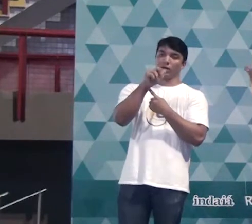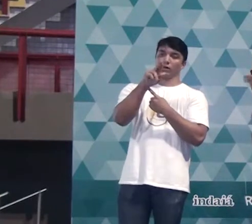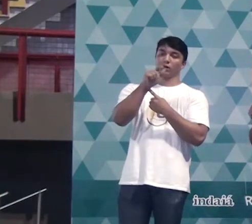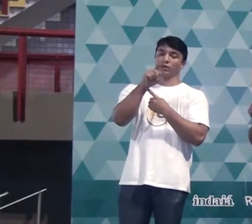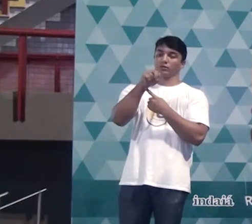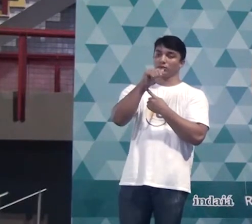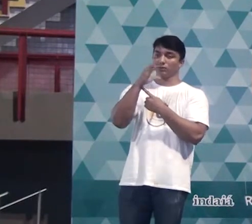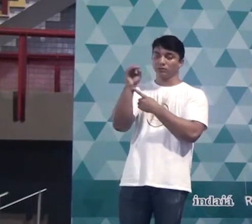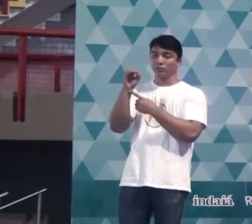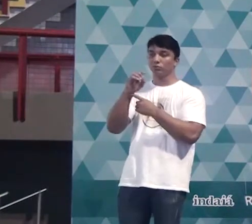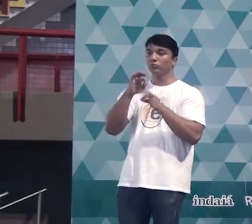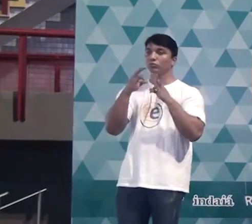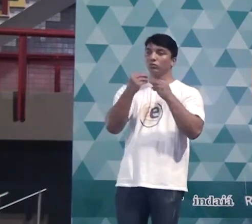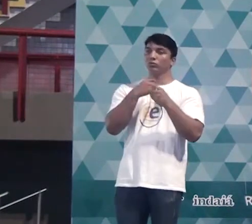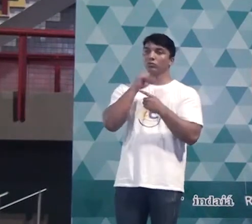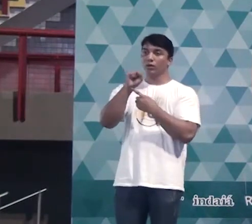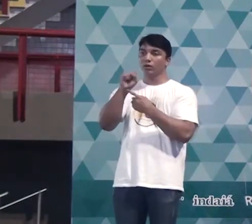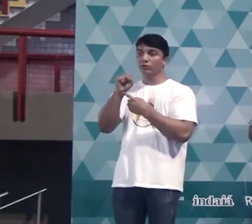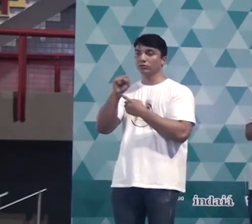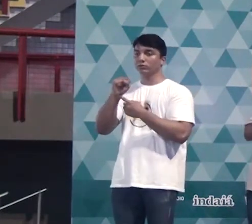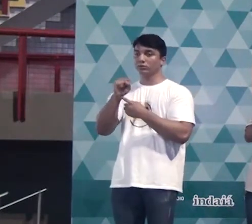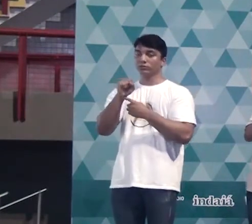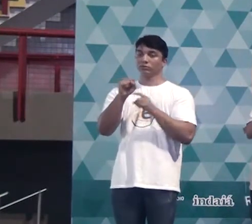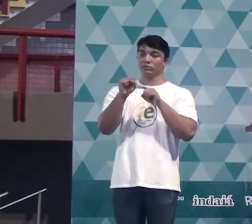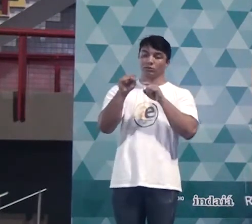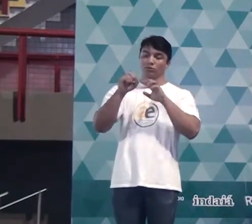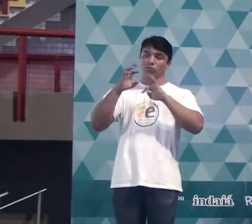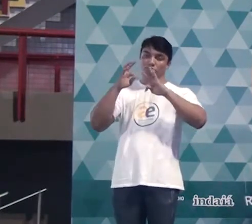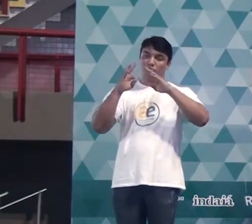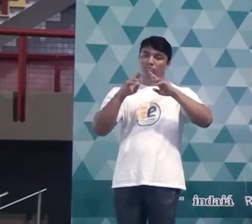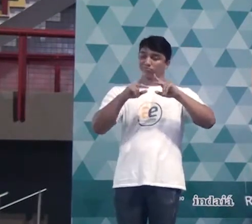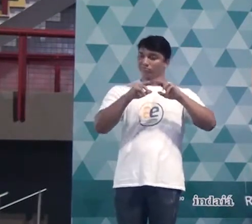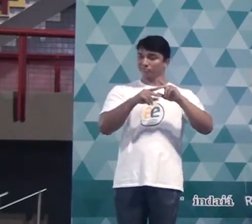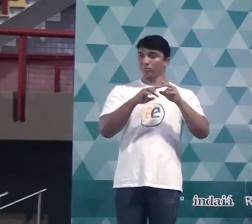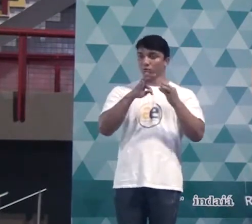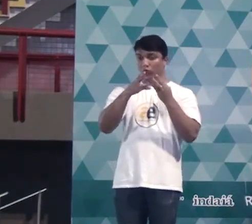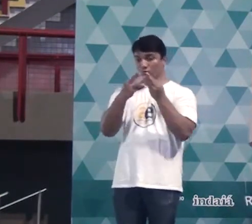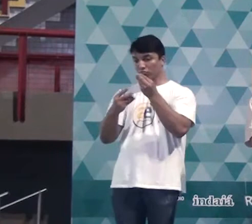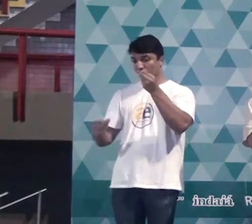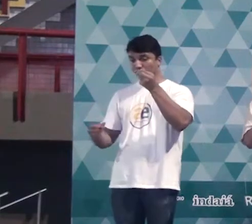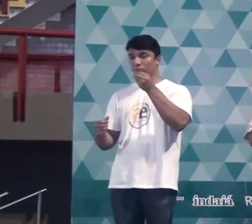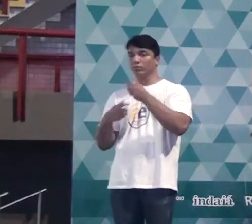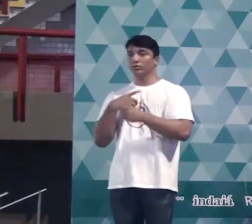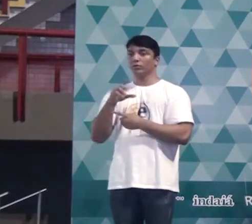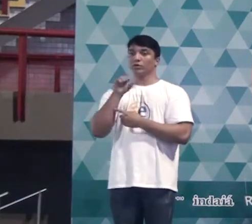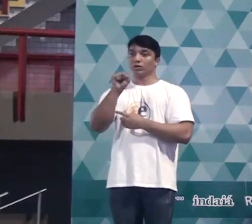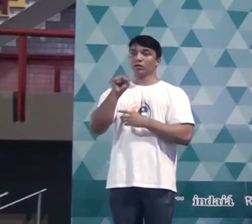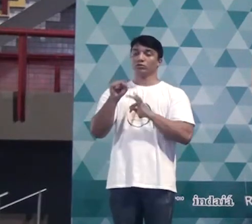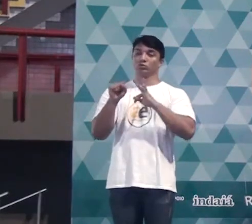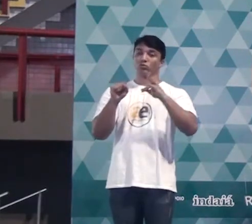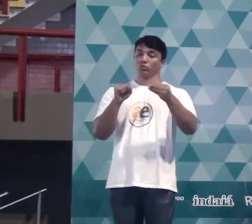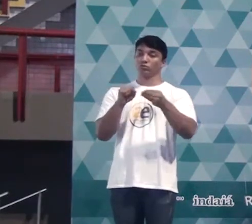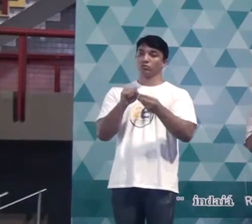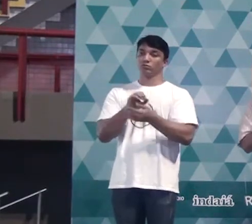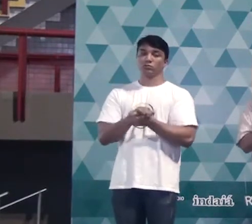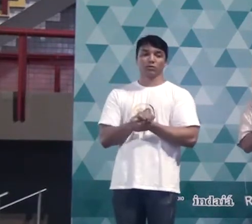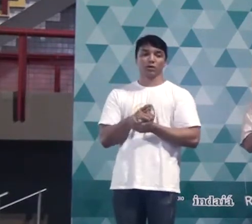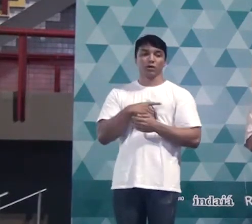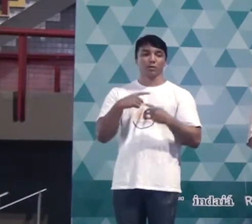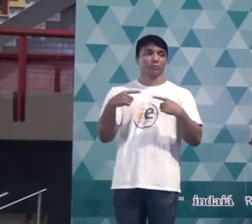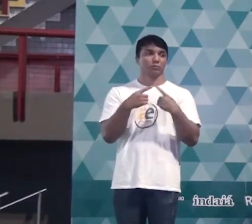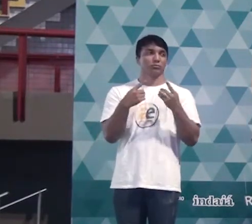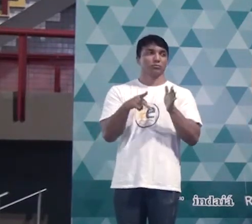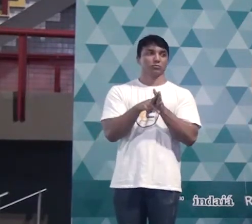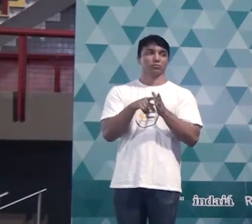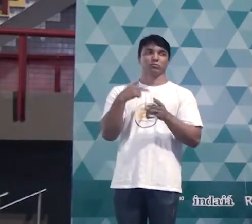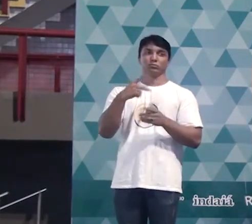paralisado, paralisação também serão com S. Há a tendência de que a palavra de origem oriente a grafia das palavras derivadas. É uma dica